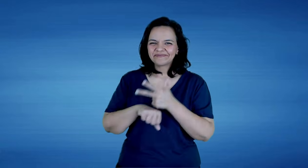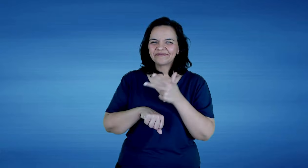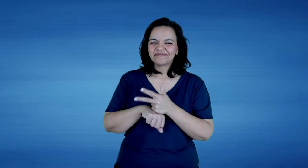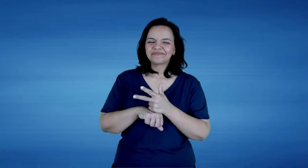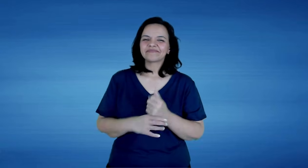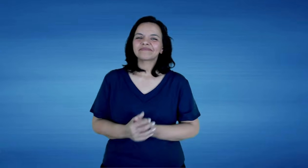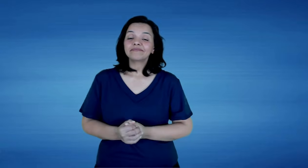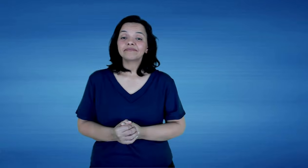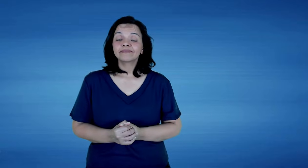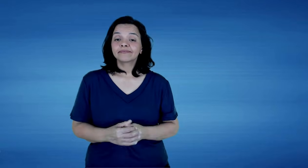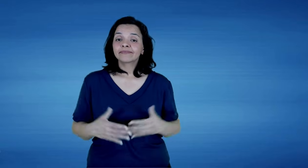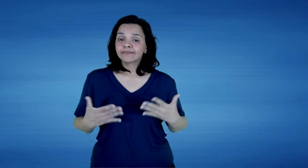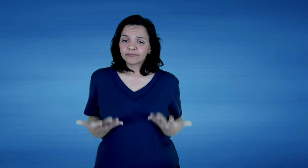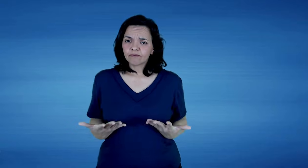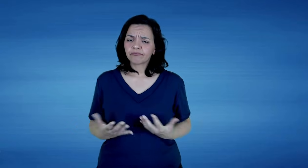Que legal, né, esse vídeo.